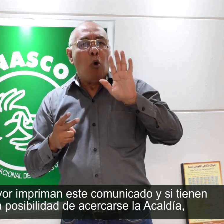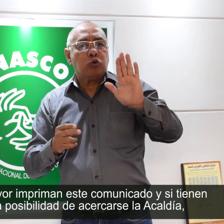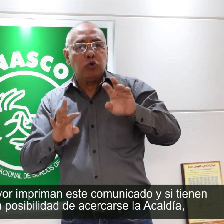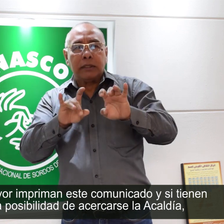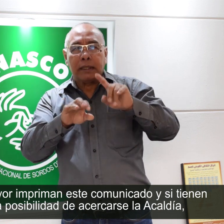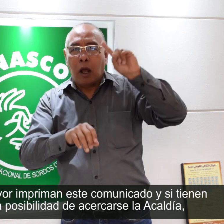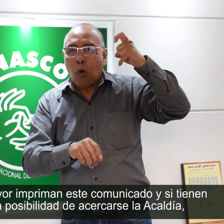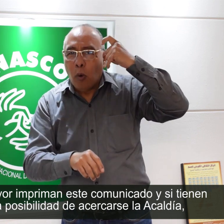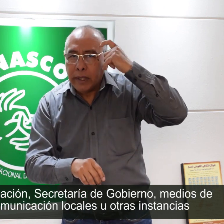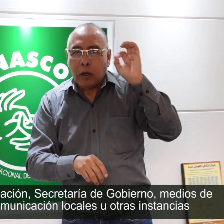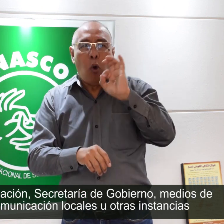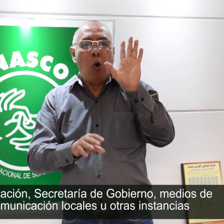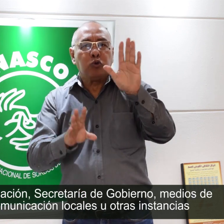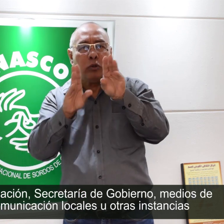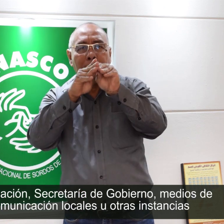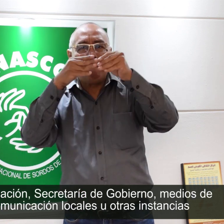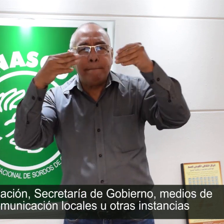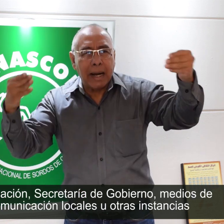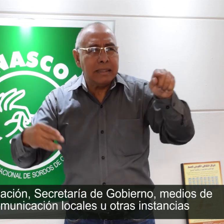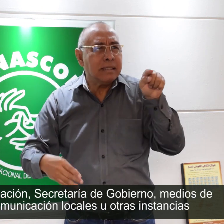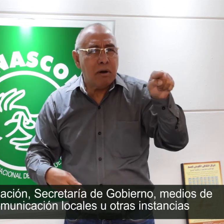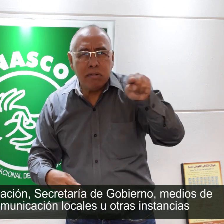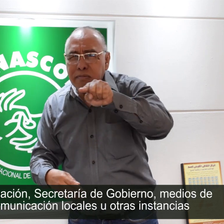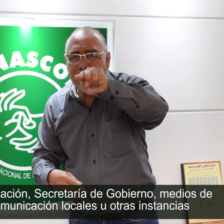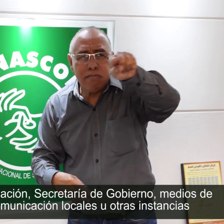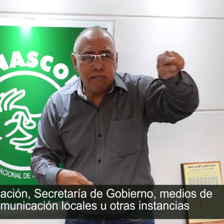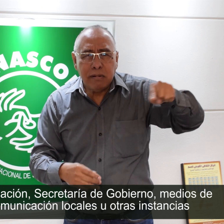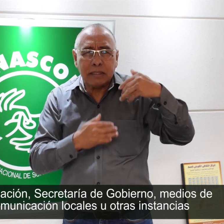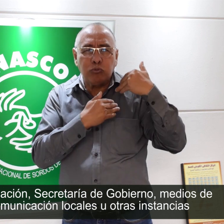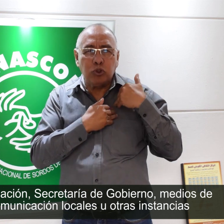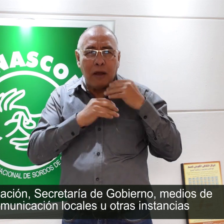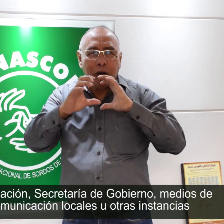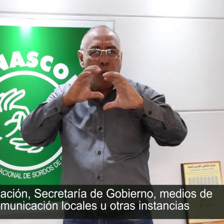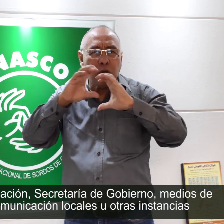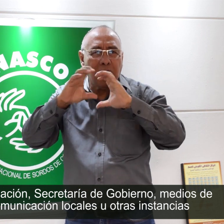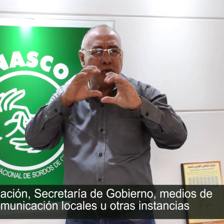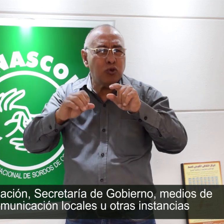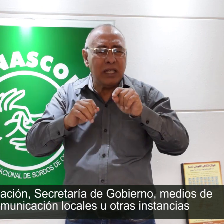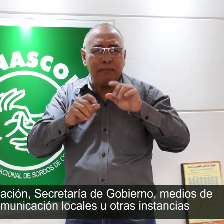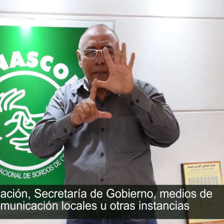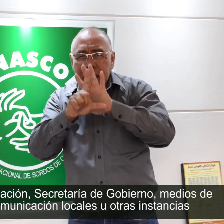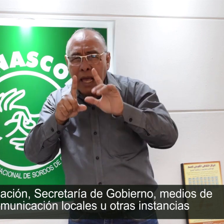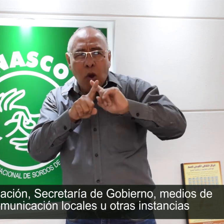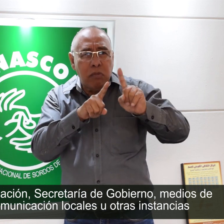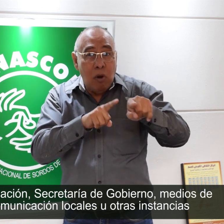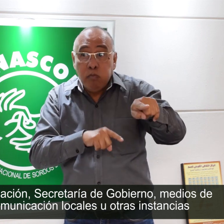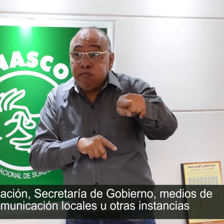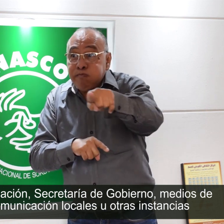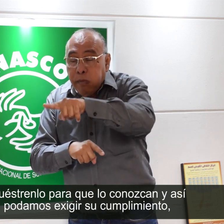de acercarse a la alcaldía, gobernación, secretaría de gobierno, medios de comunicación locales u otras instancias,